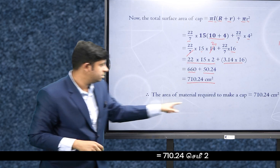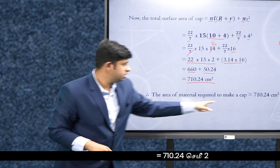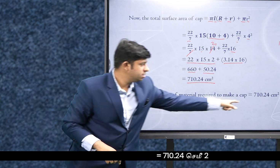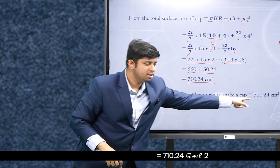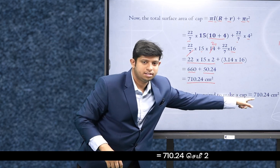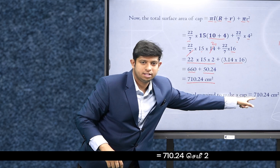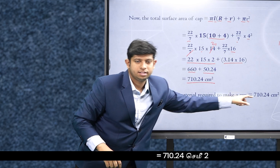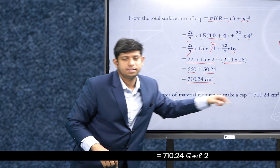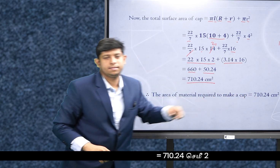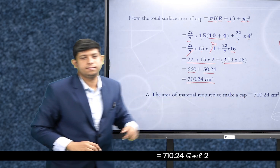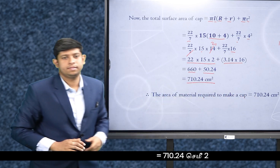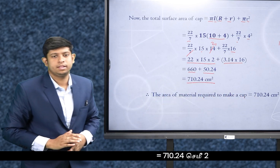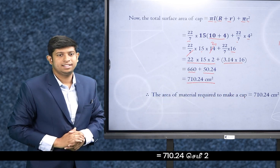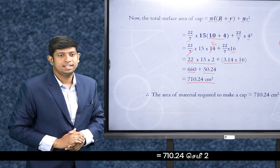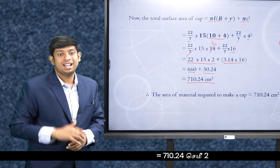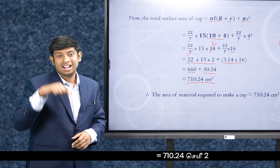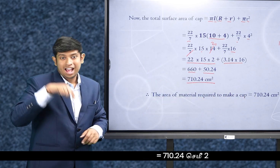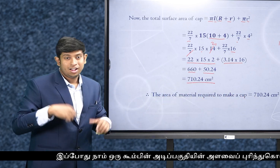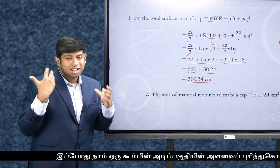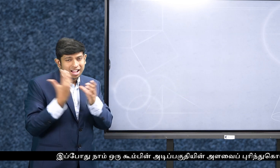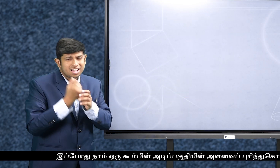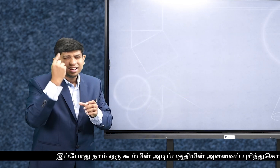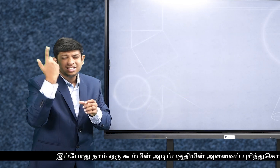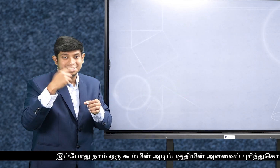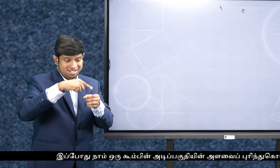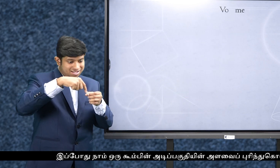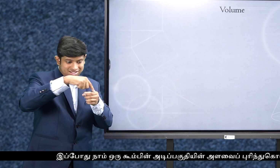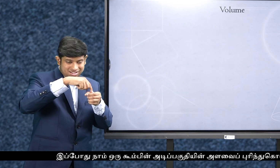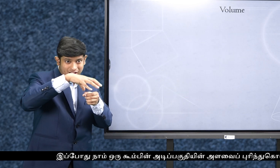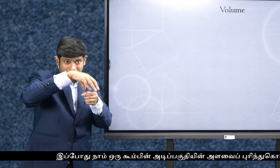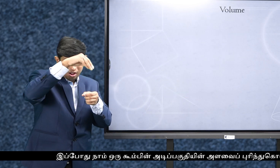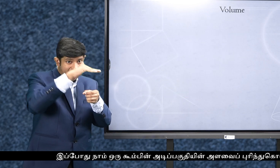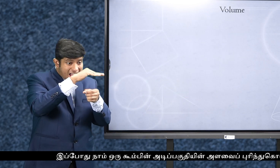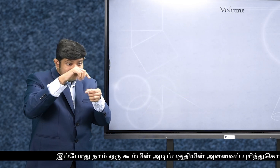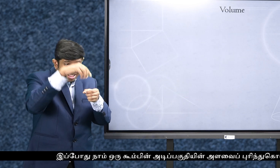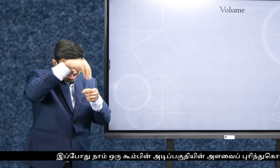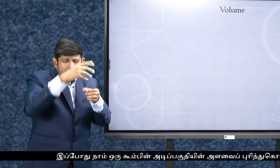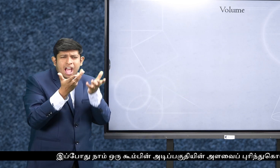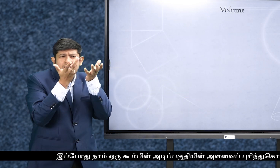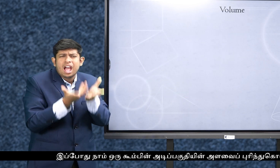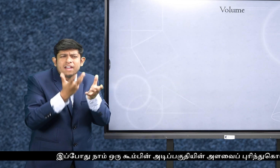710.24 சென்டிமீட்டர் மேலிலக்கு 2. இப்போது நாம் ஒரு கூம்பின் அடிகண்டத்தின் அளவை புரிந்து